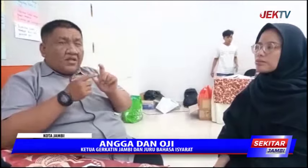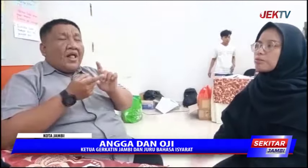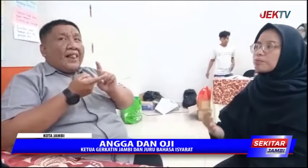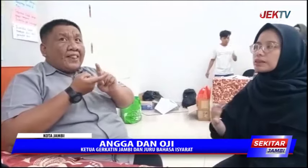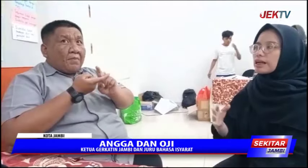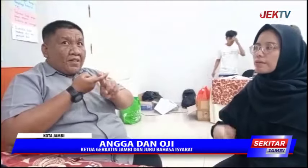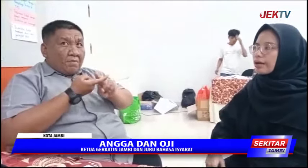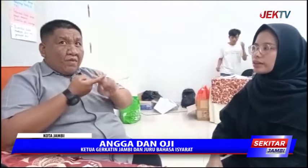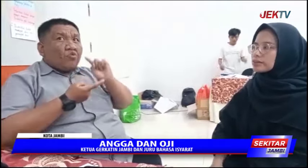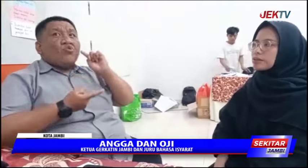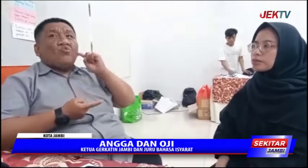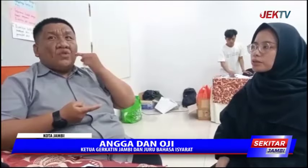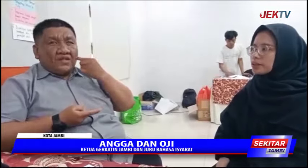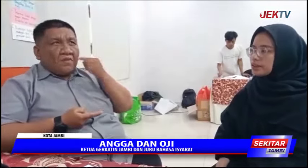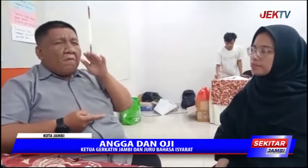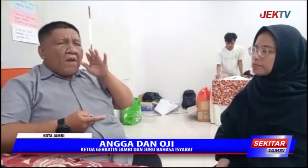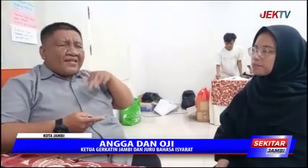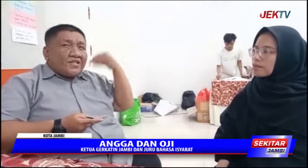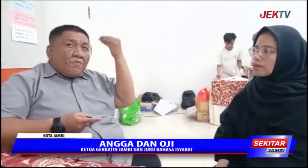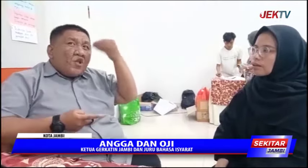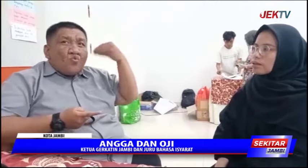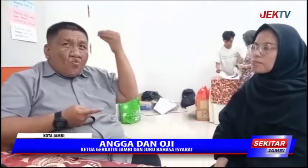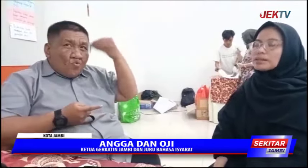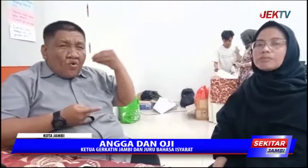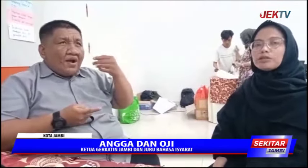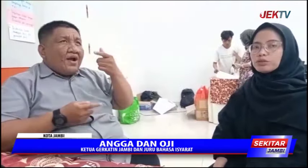Sebelum masalah TPS, teman-teman tuli masih bingung.